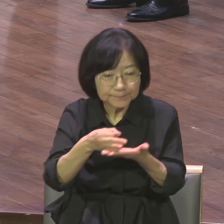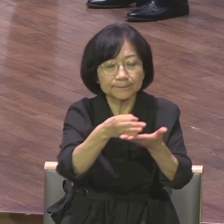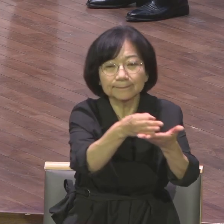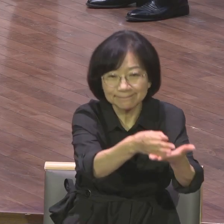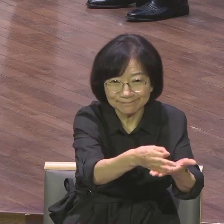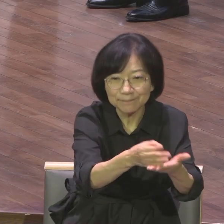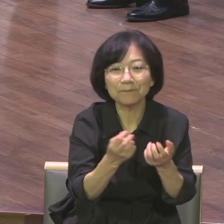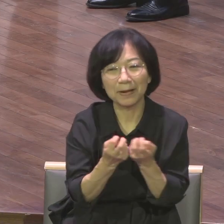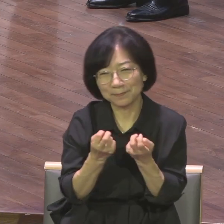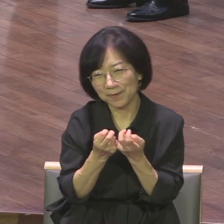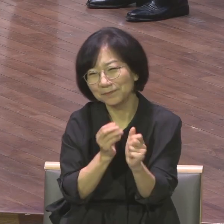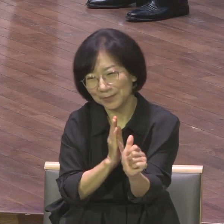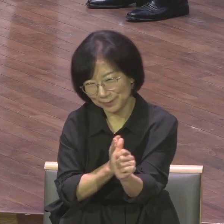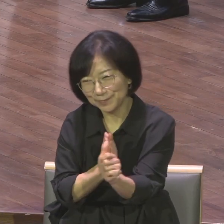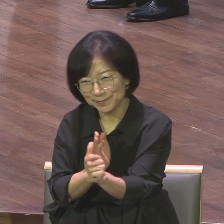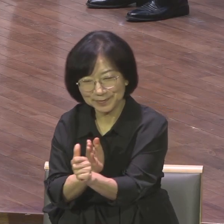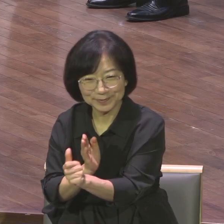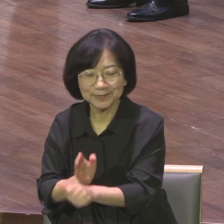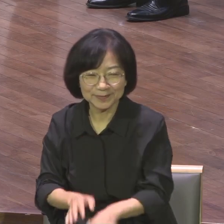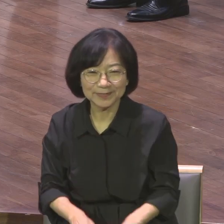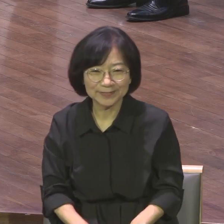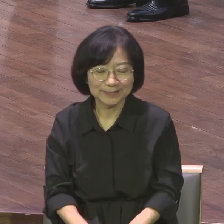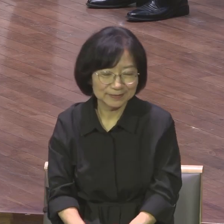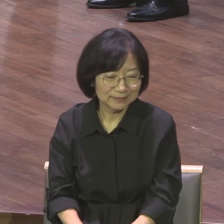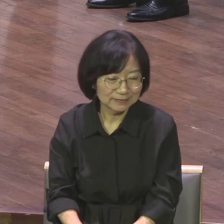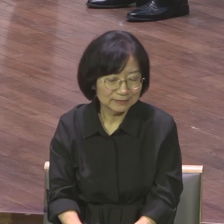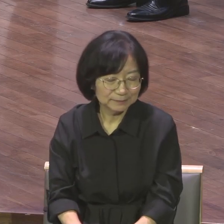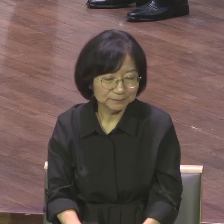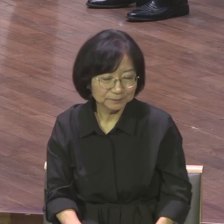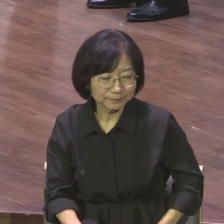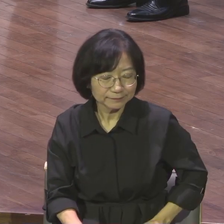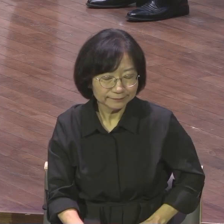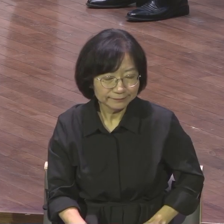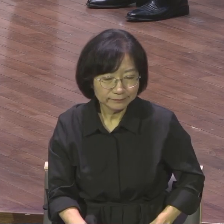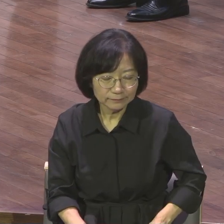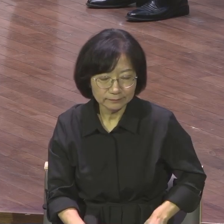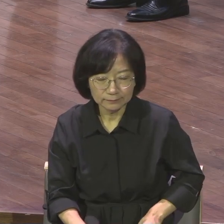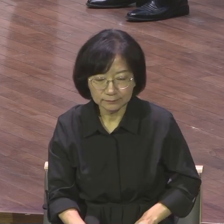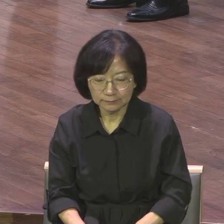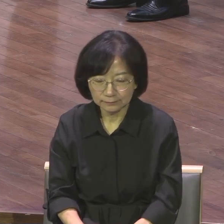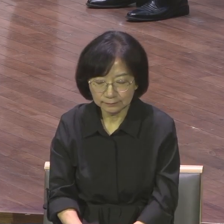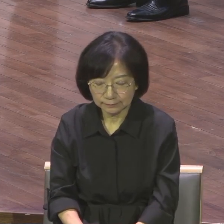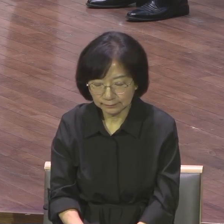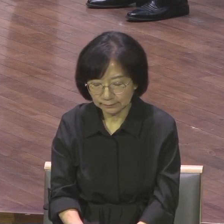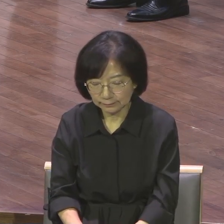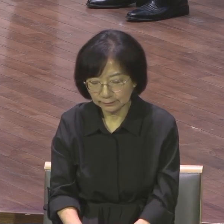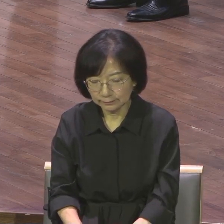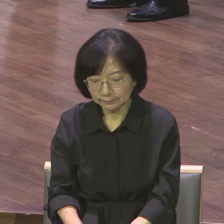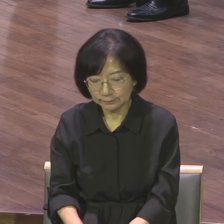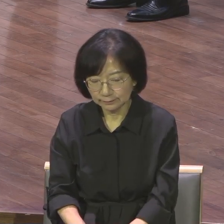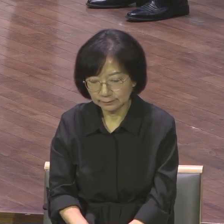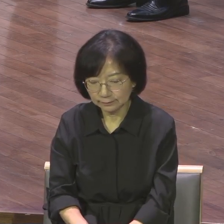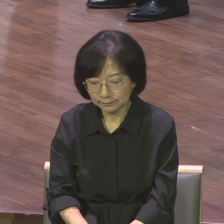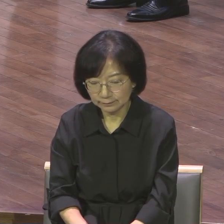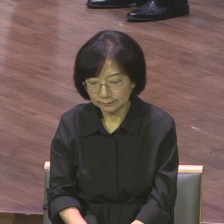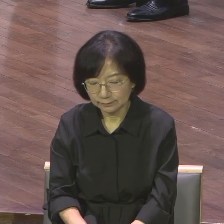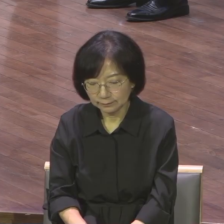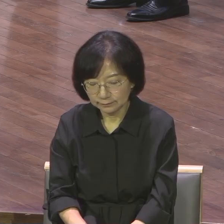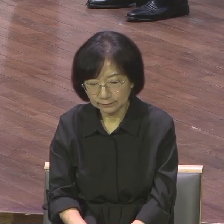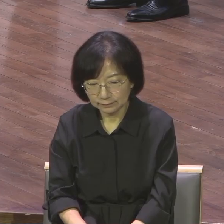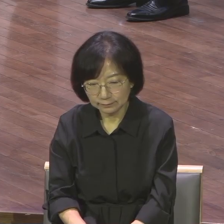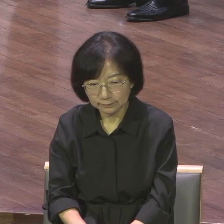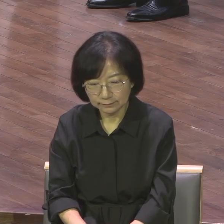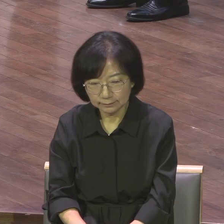절대로 그렇게 선교사들하고 그렇게 소통하고 친하다고 그렇게 해서 하게 되면 선교